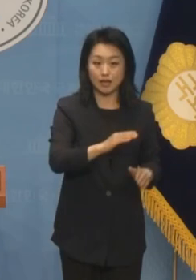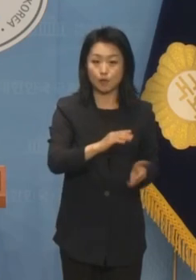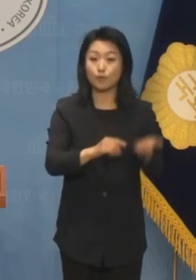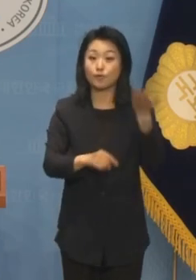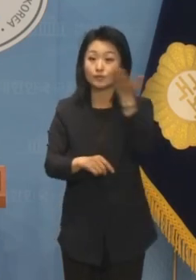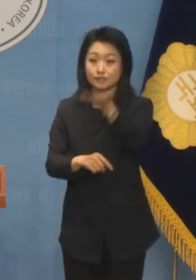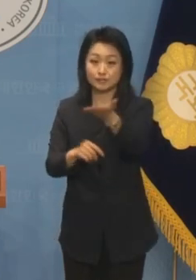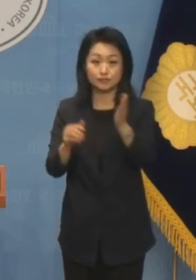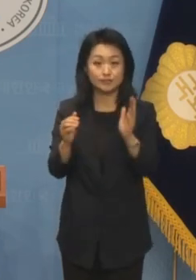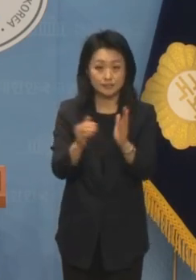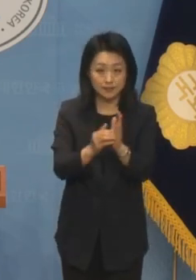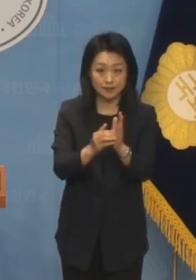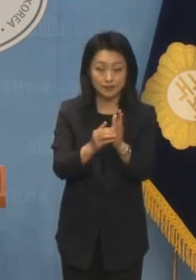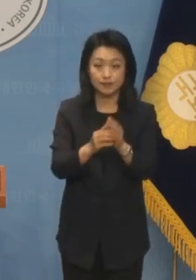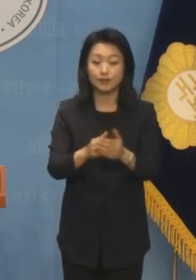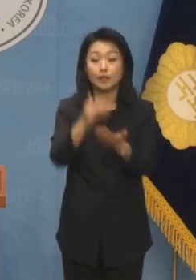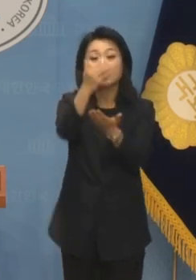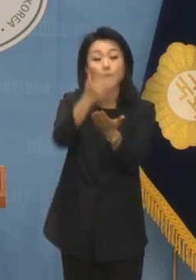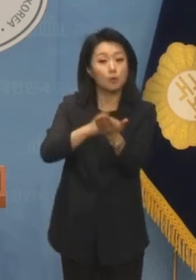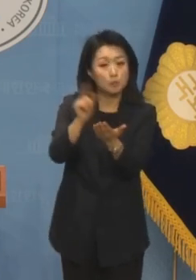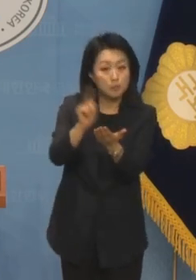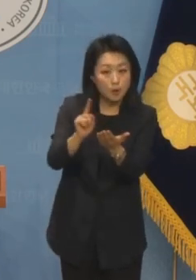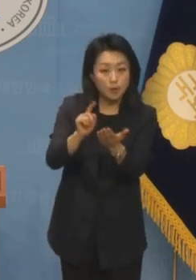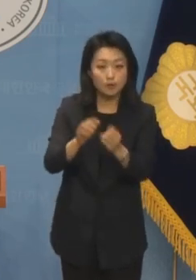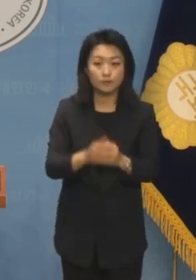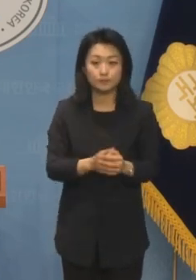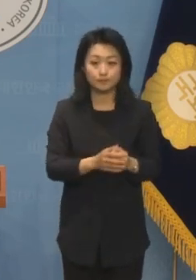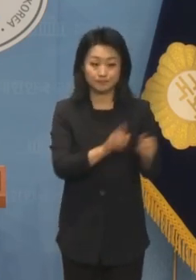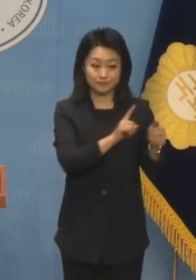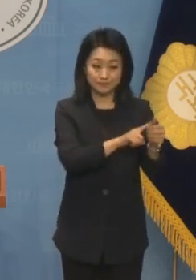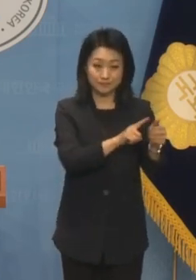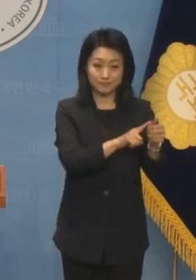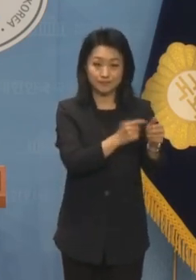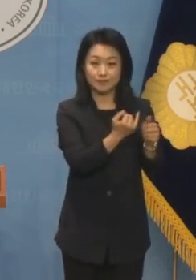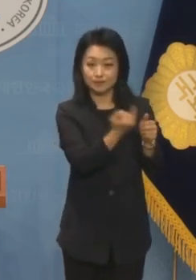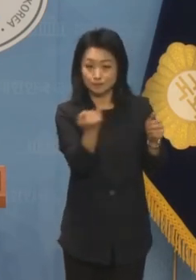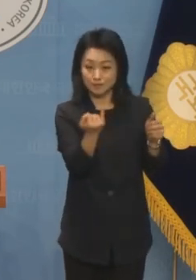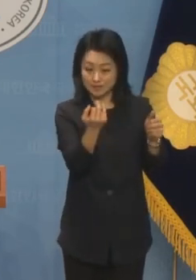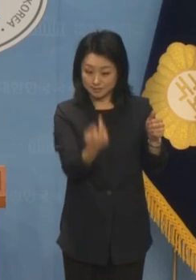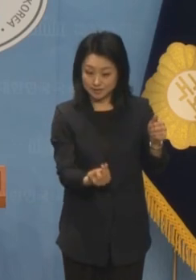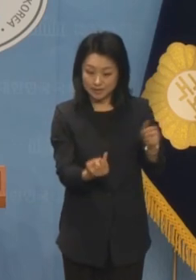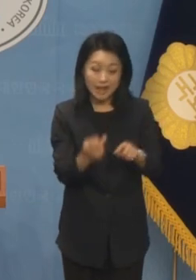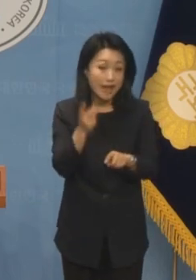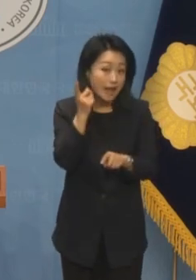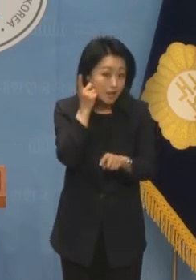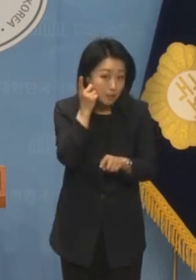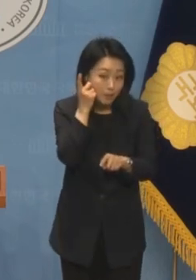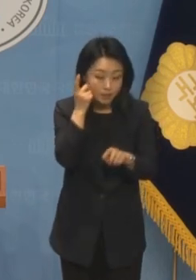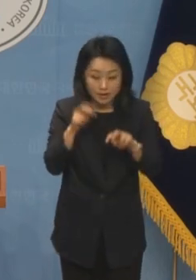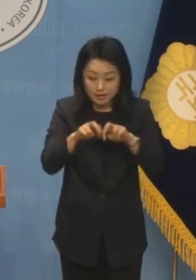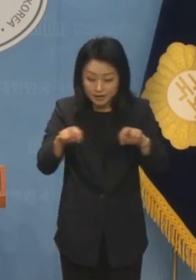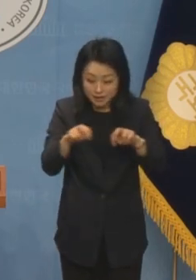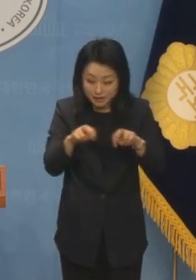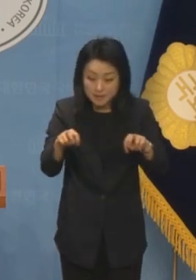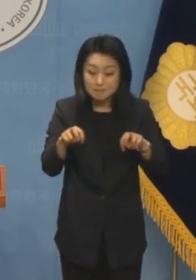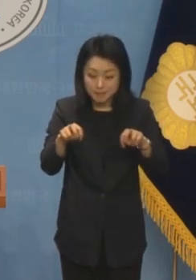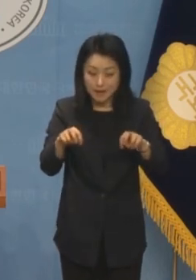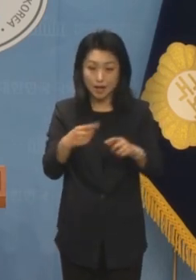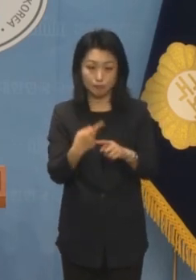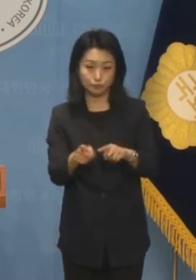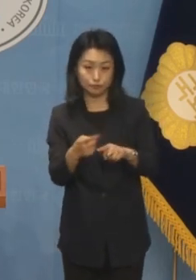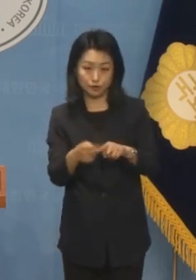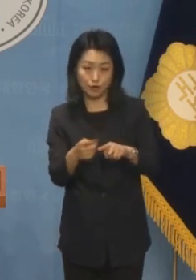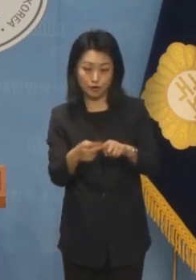제출했다고 합니다. 이 전자정보는 이 검사 천안 명의의 휴대폰을 포렌식한 뒤에